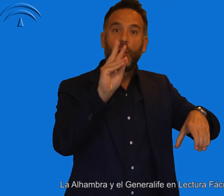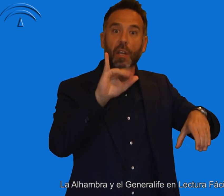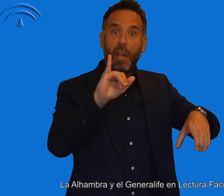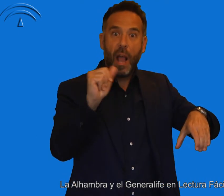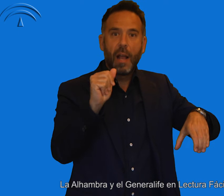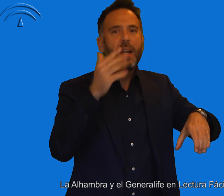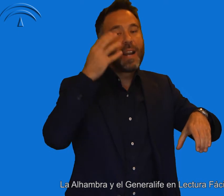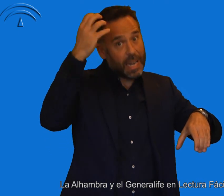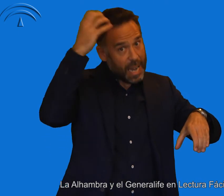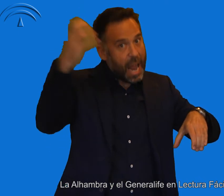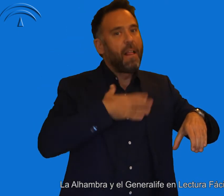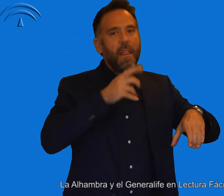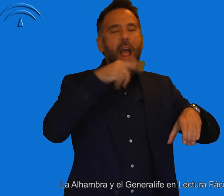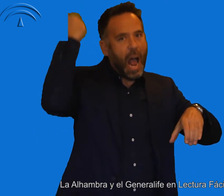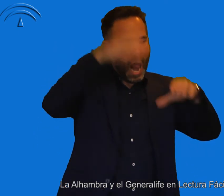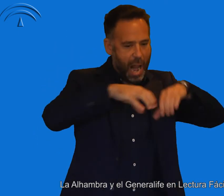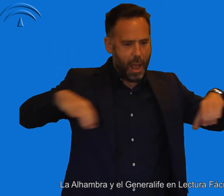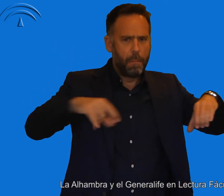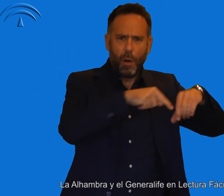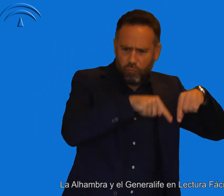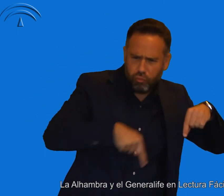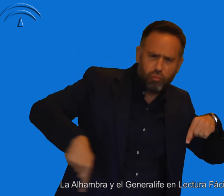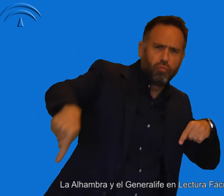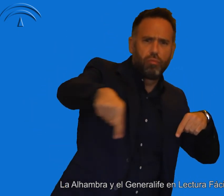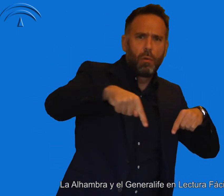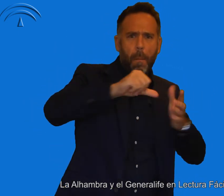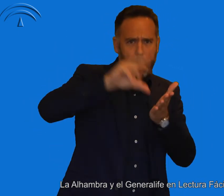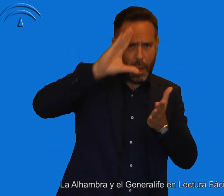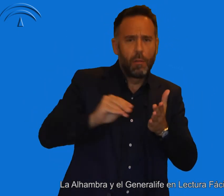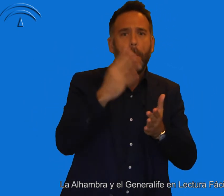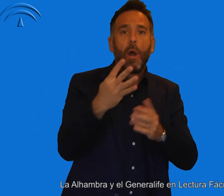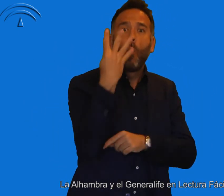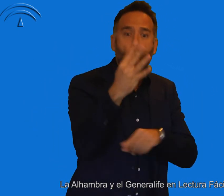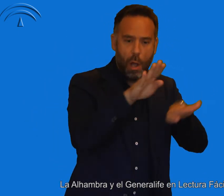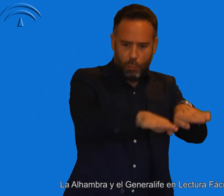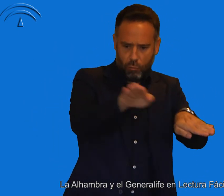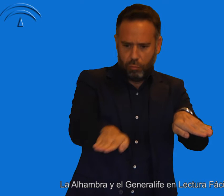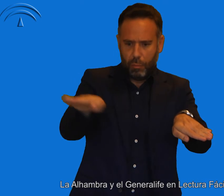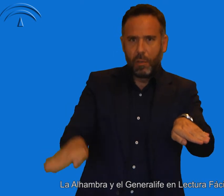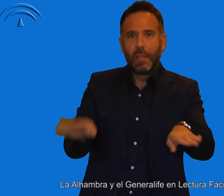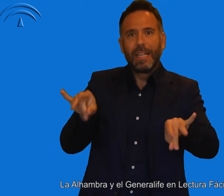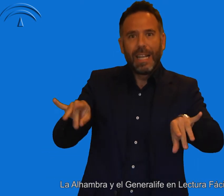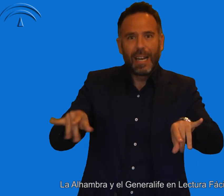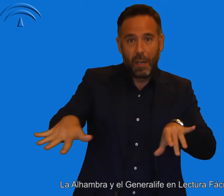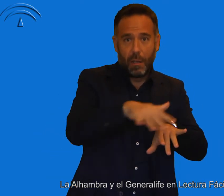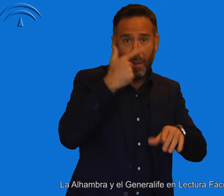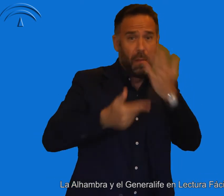Atraviesa todo el patio y riega 4 parterres de plantas. En tiempo de los nazaríes, arrayanes,